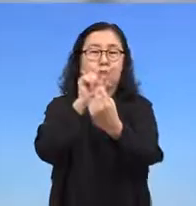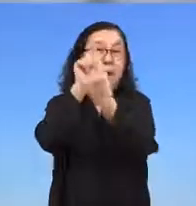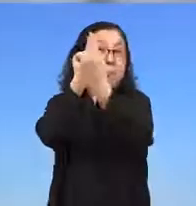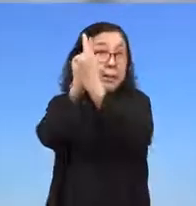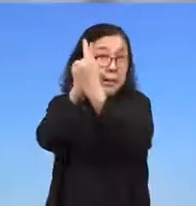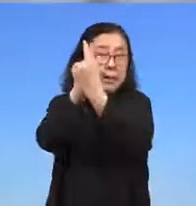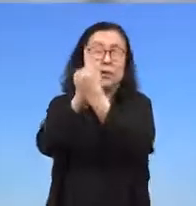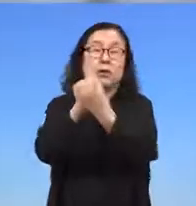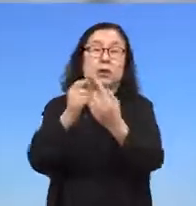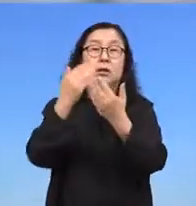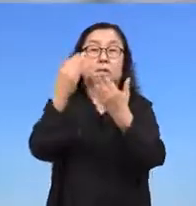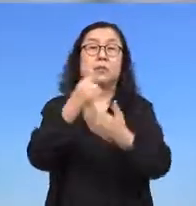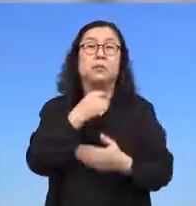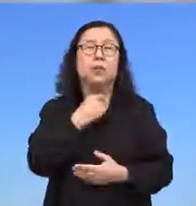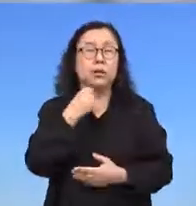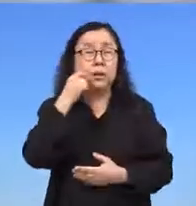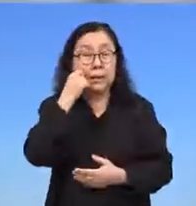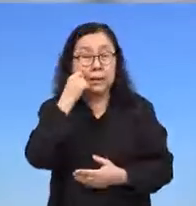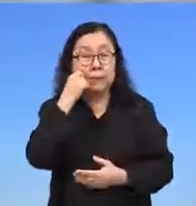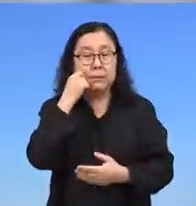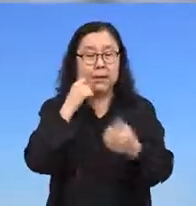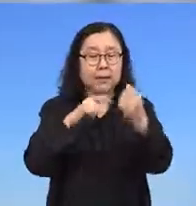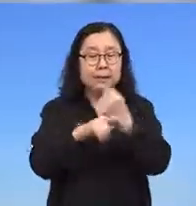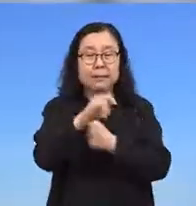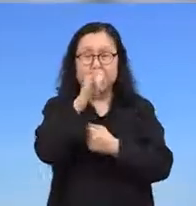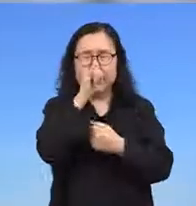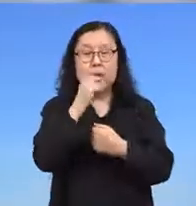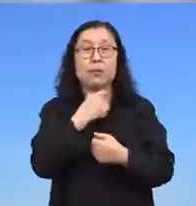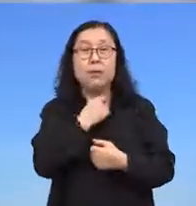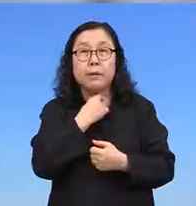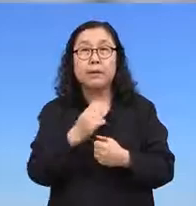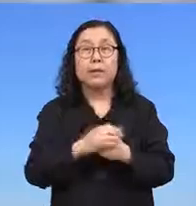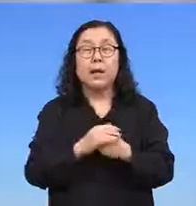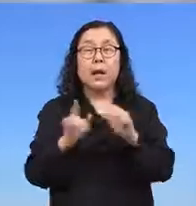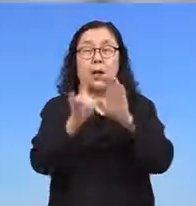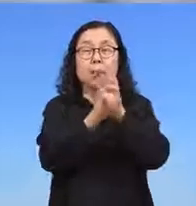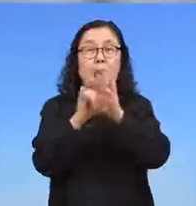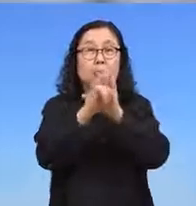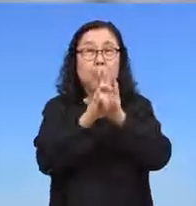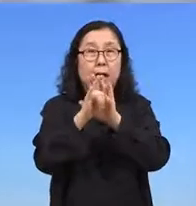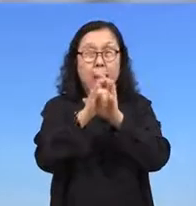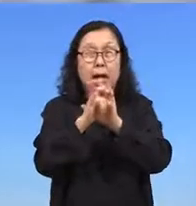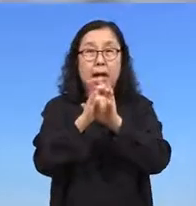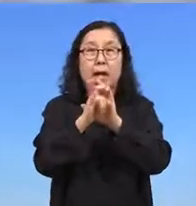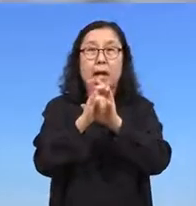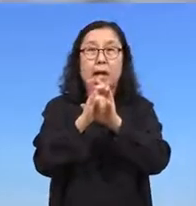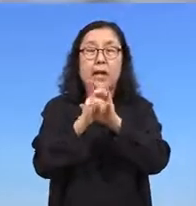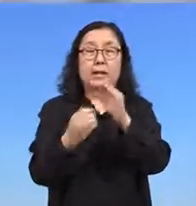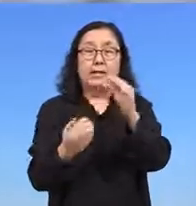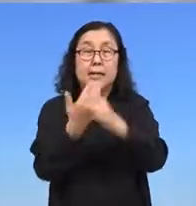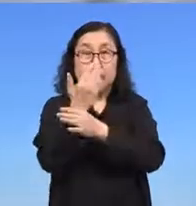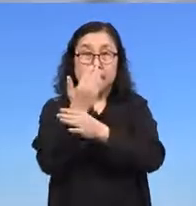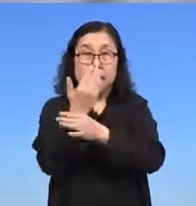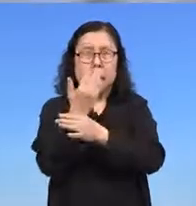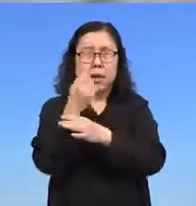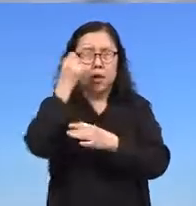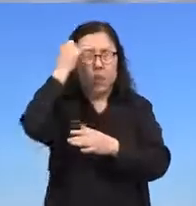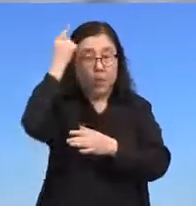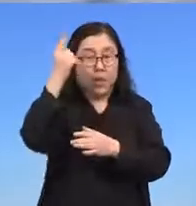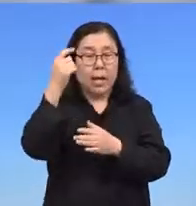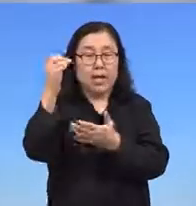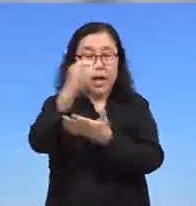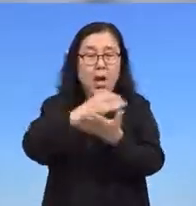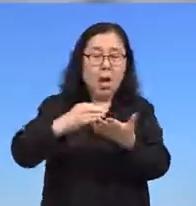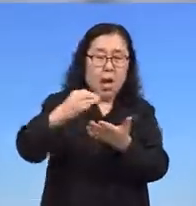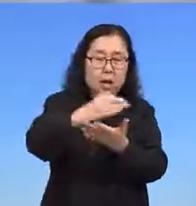너무나 의미 있는 헌금이 되기를 원합니다. 여러분, 코로나19가 터지자마자 여러분 모두가 해주셨던